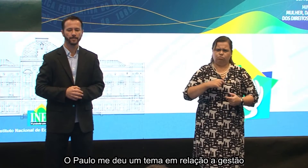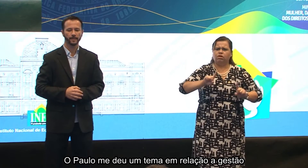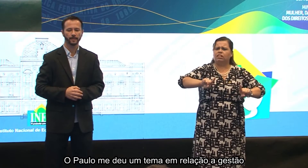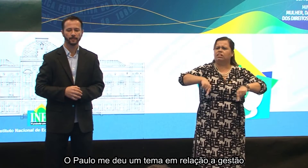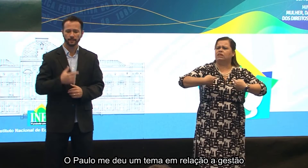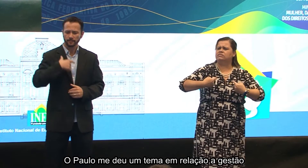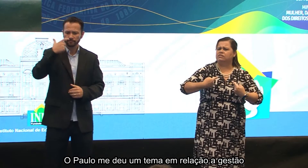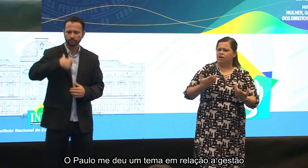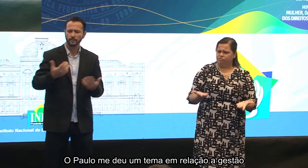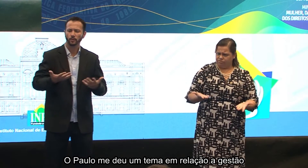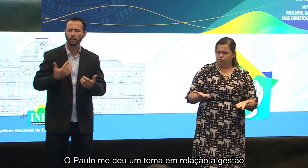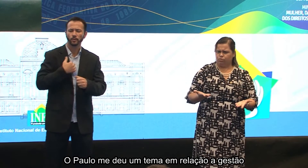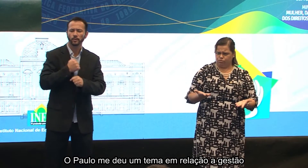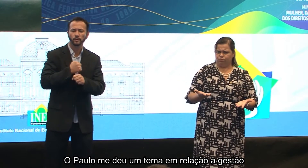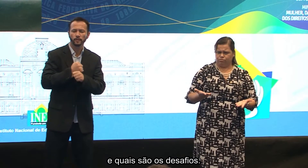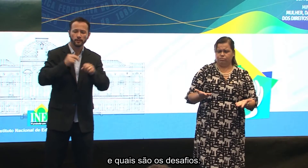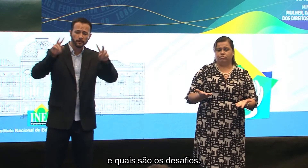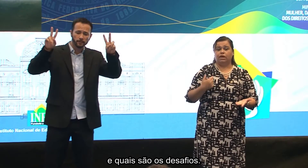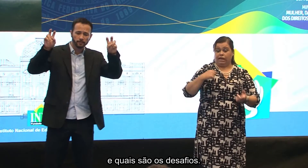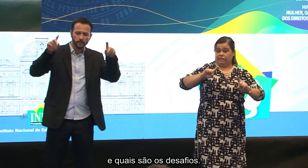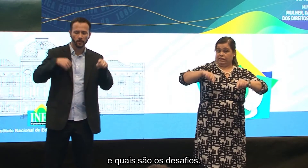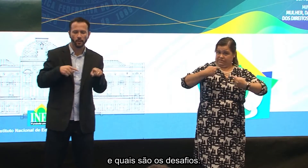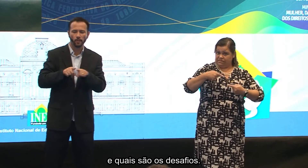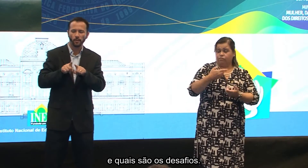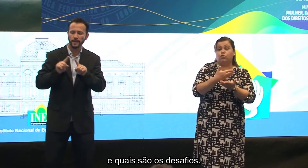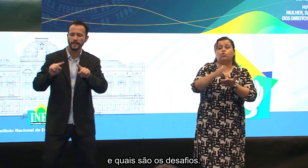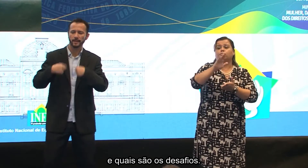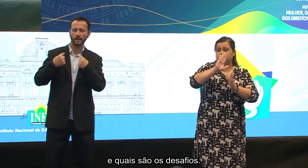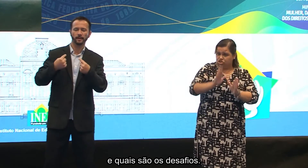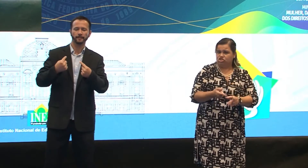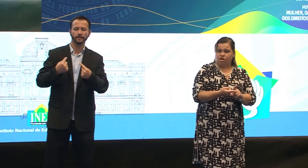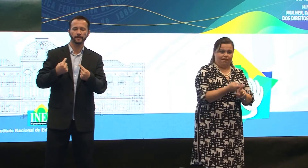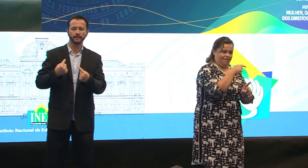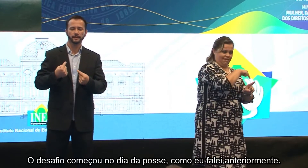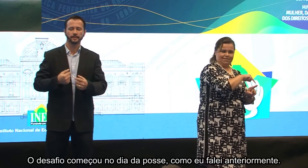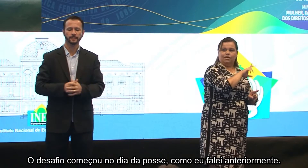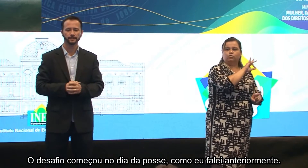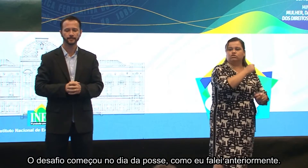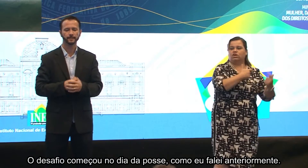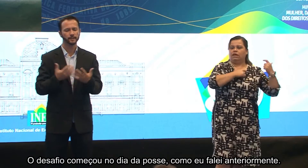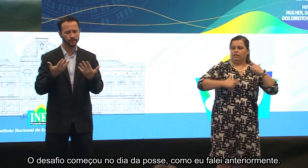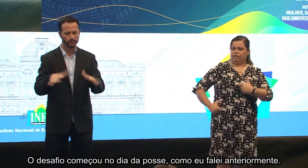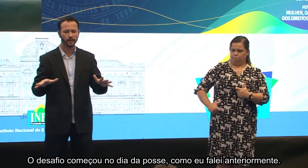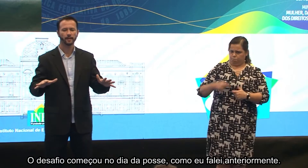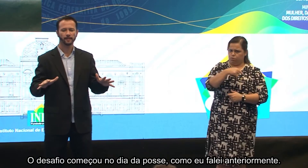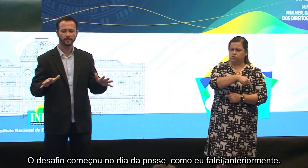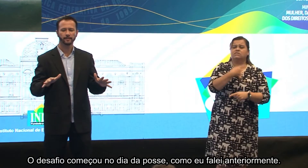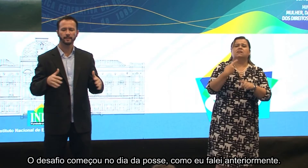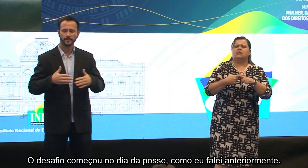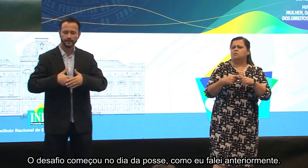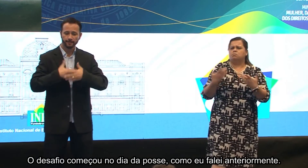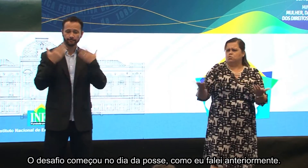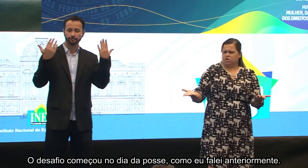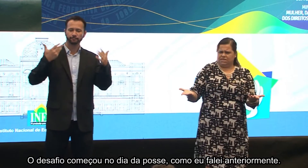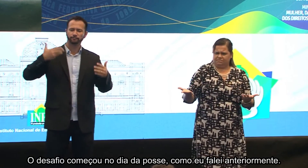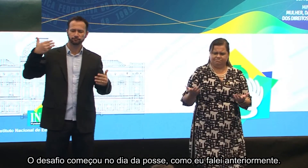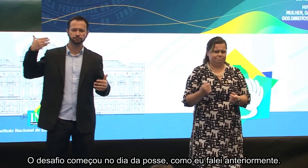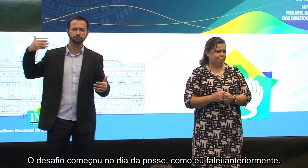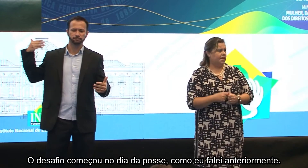tema em relação à gestão. E quais são os desafios? E o desafio começou no dia da posse, como eu falei anteriormente.